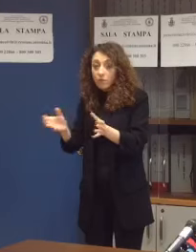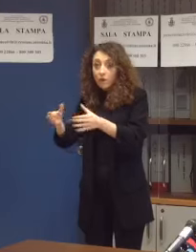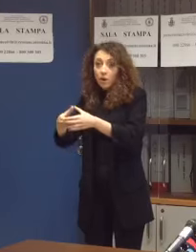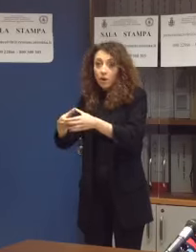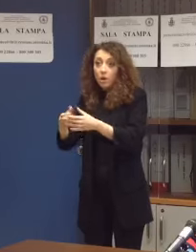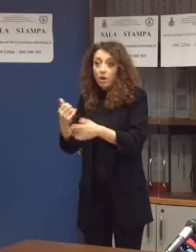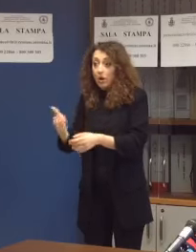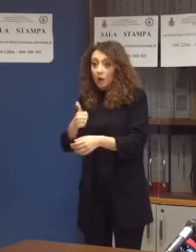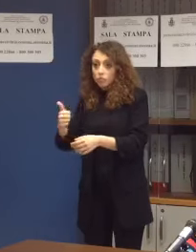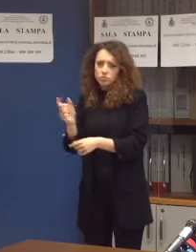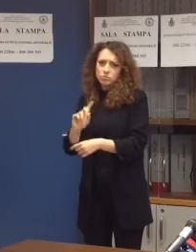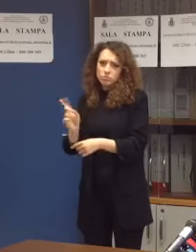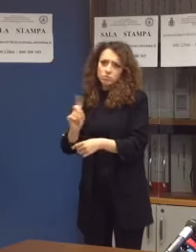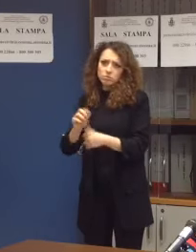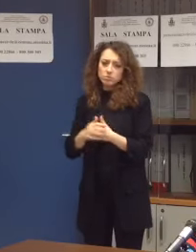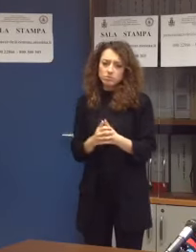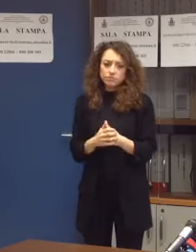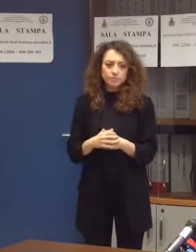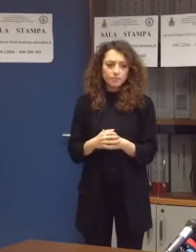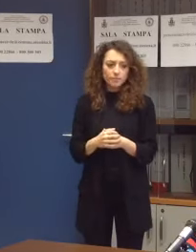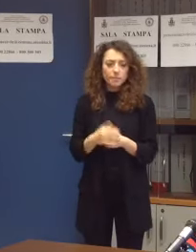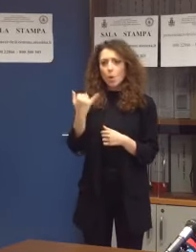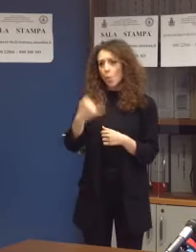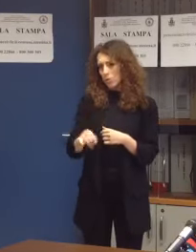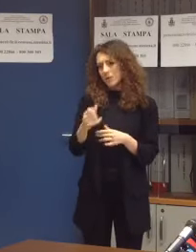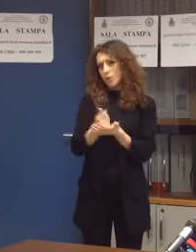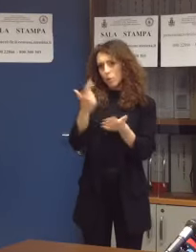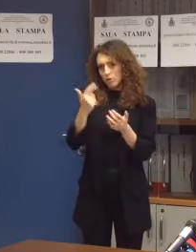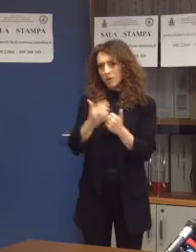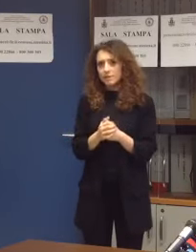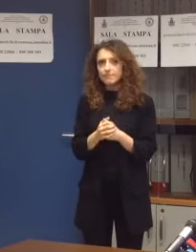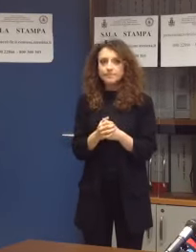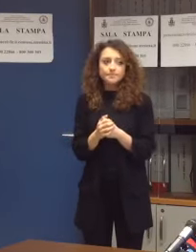Poi l'ultima cosa che è anche importante,